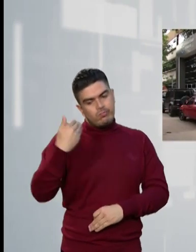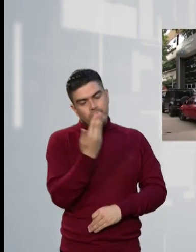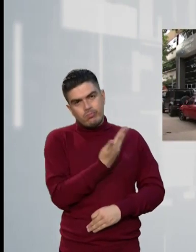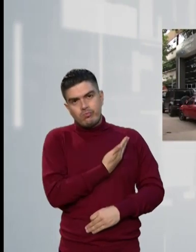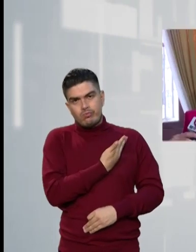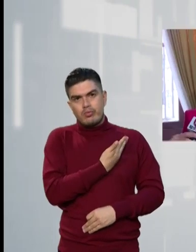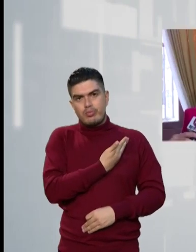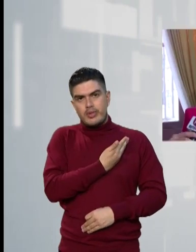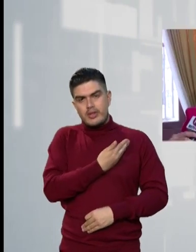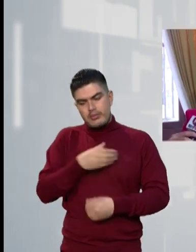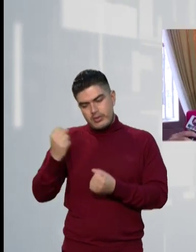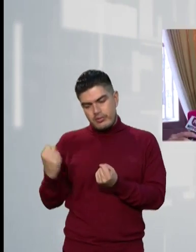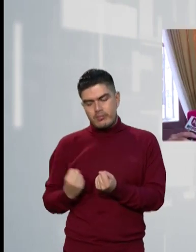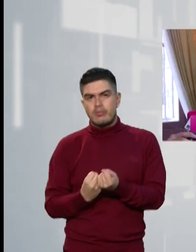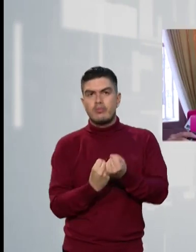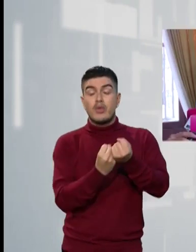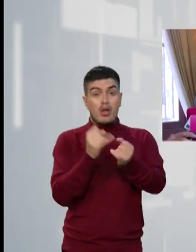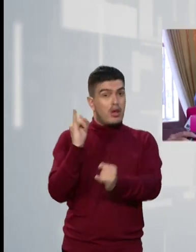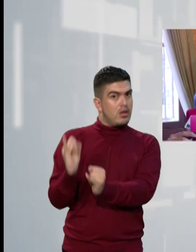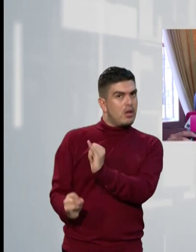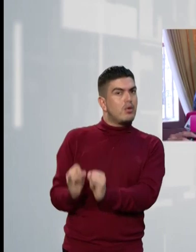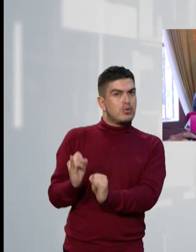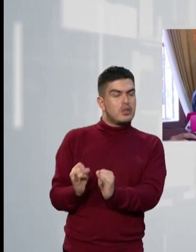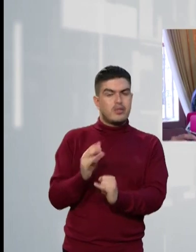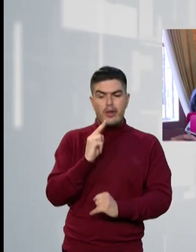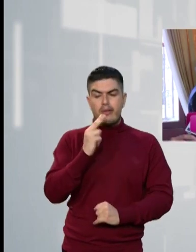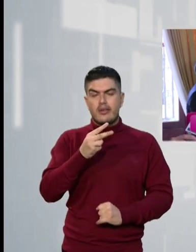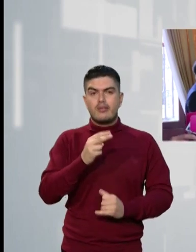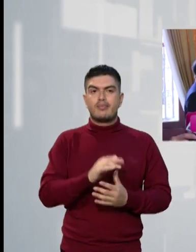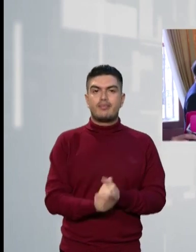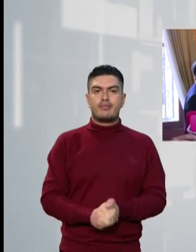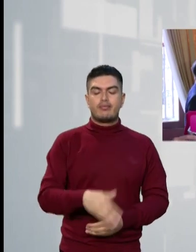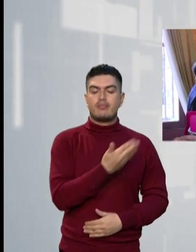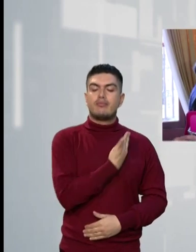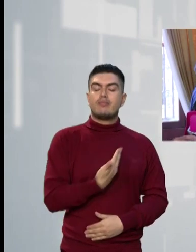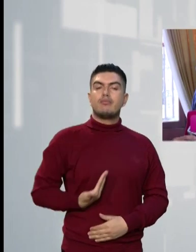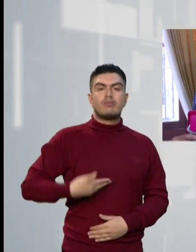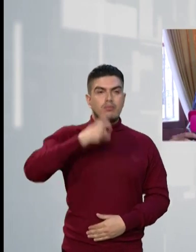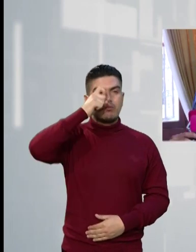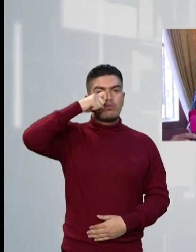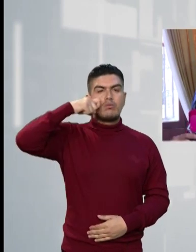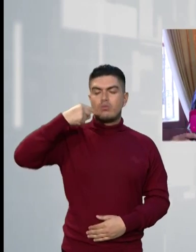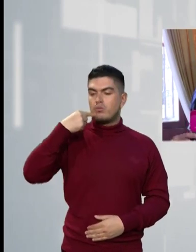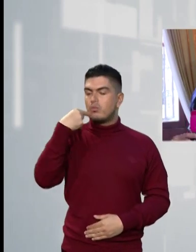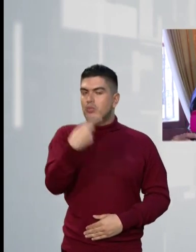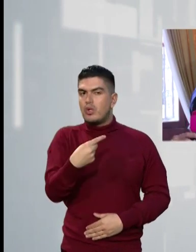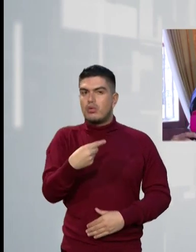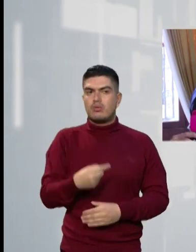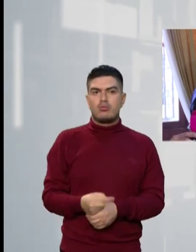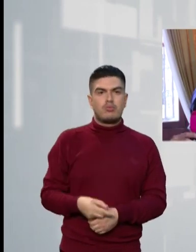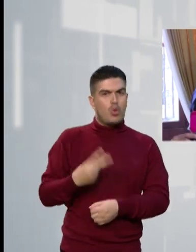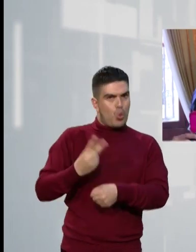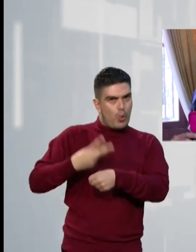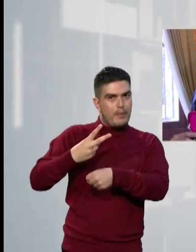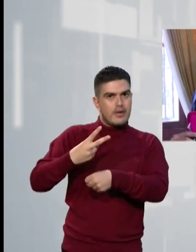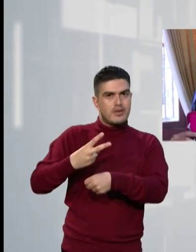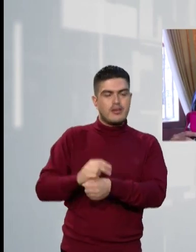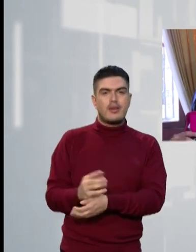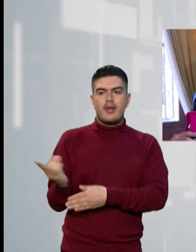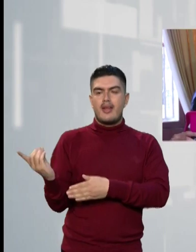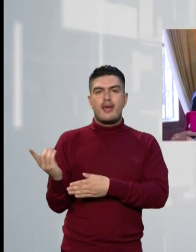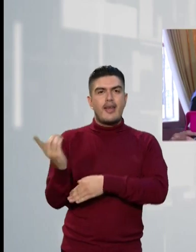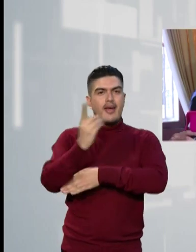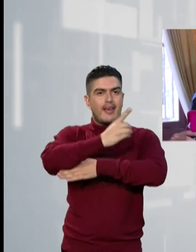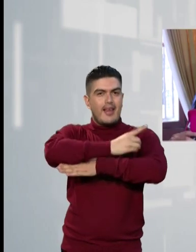la justicia la presidenta ha sido enérgica y clara al declarar en dos ocasiones en el día del